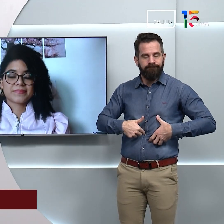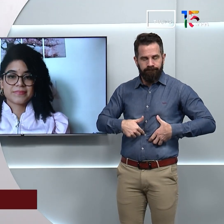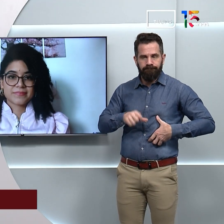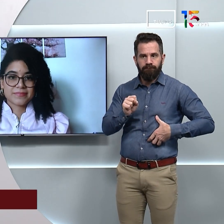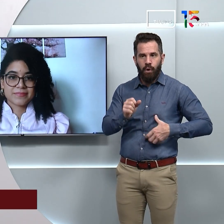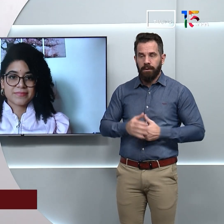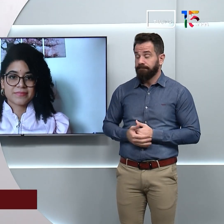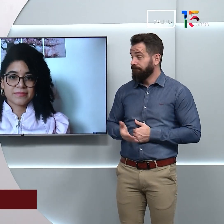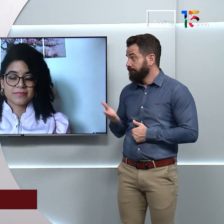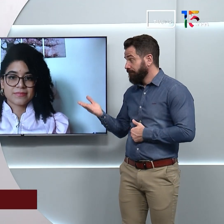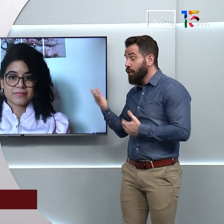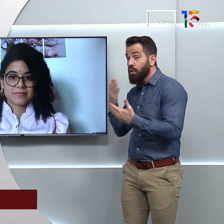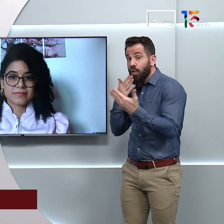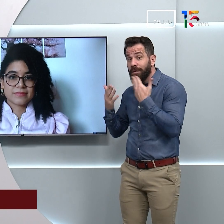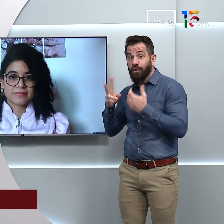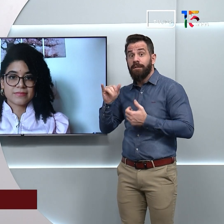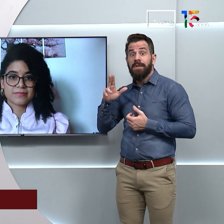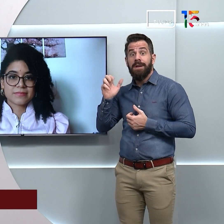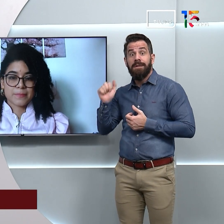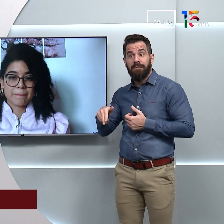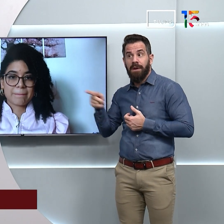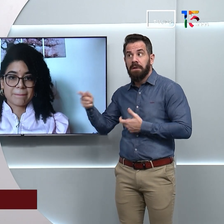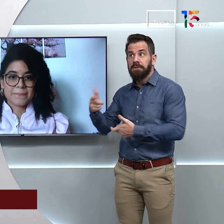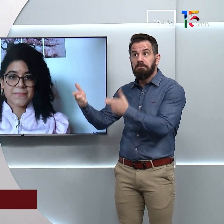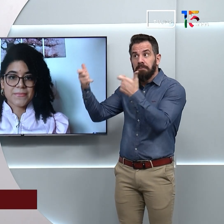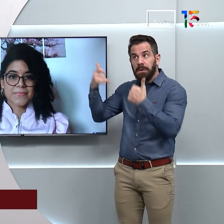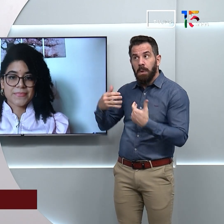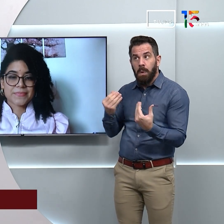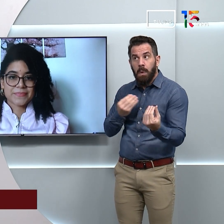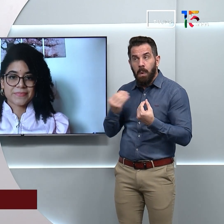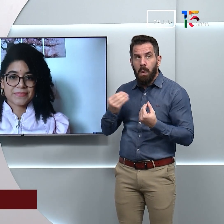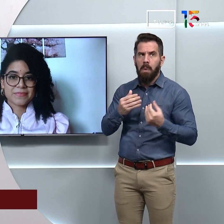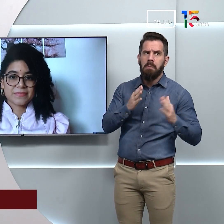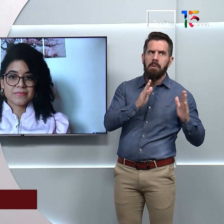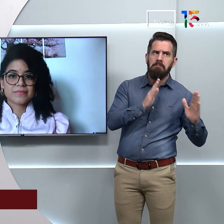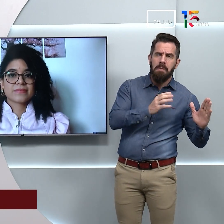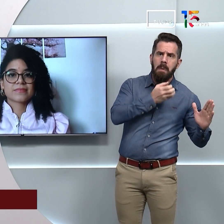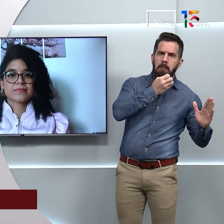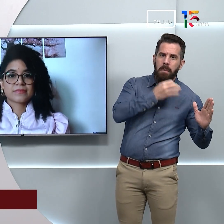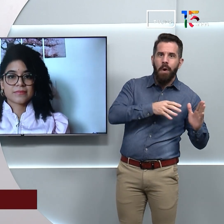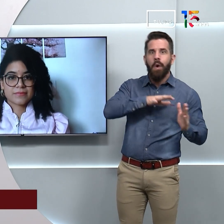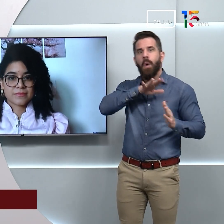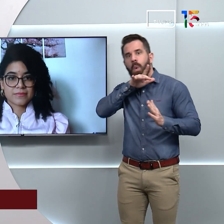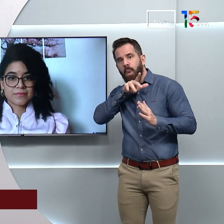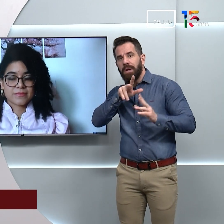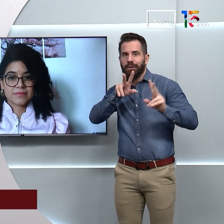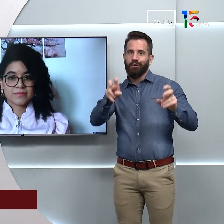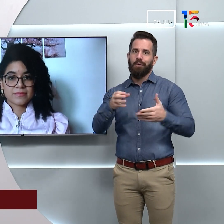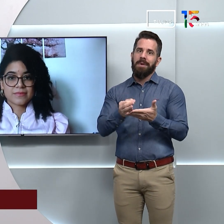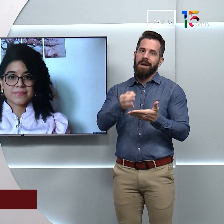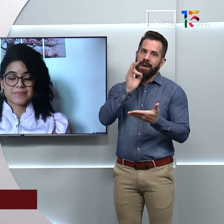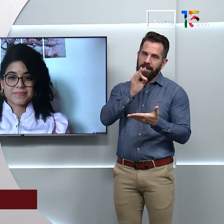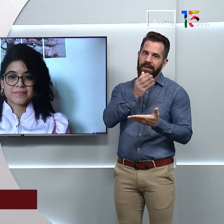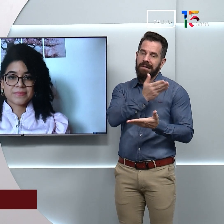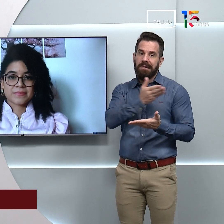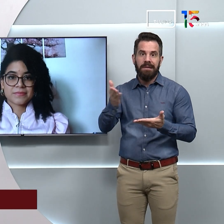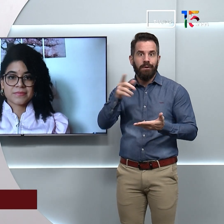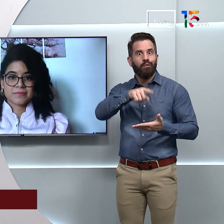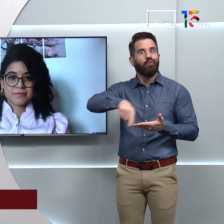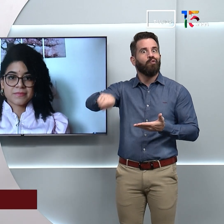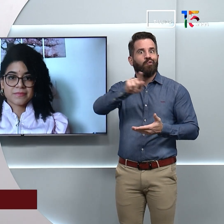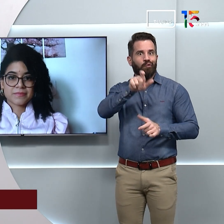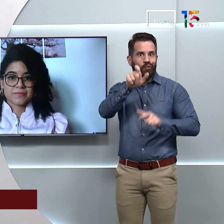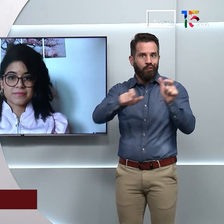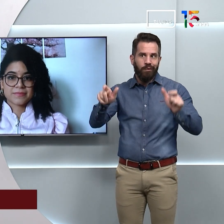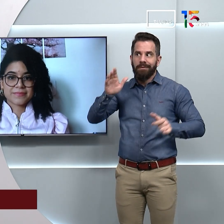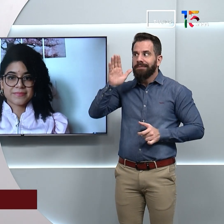que é nutricionista, para explicar um pouquinho melhor para a gente os benefícios e os malefícios do café. Tenho certeza que um monte de telespectadores que